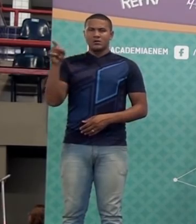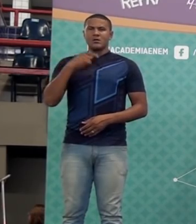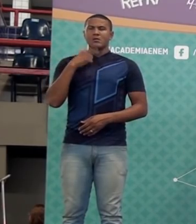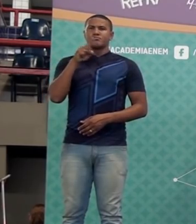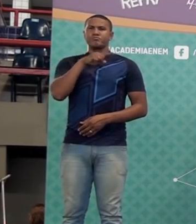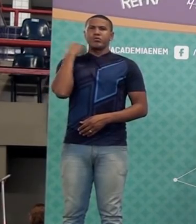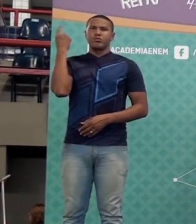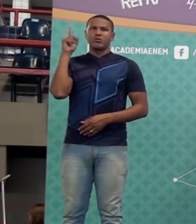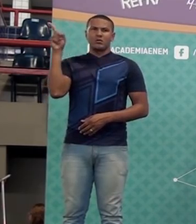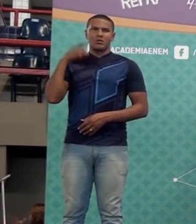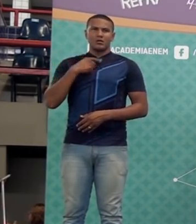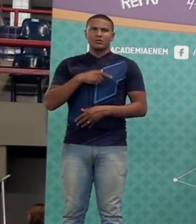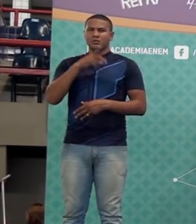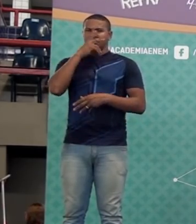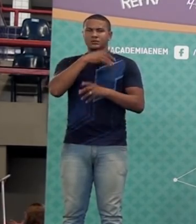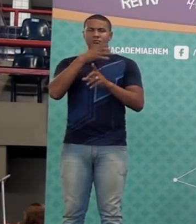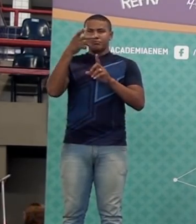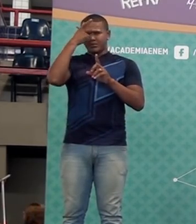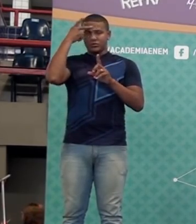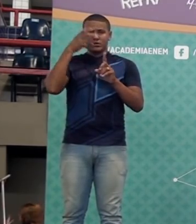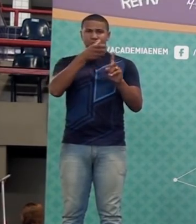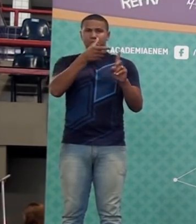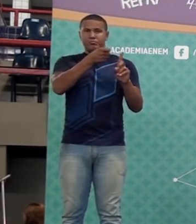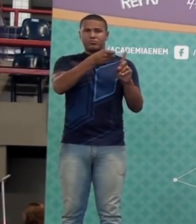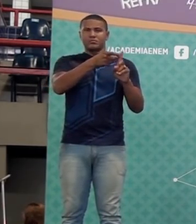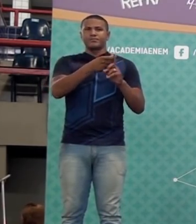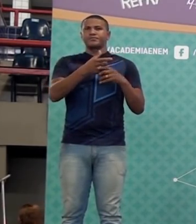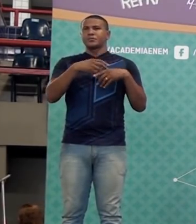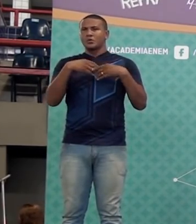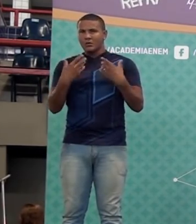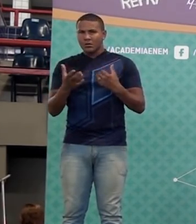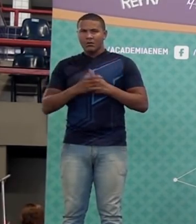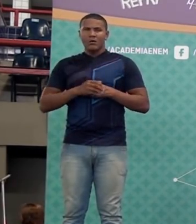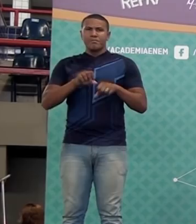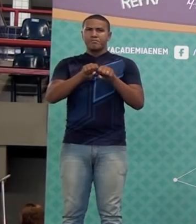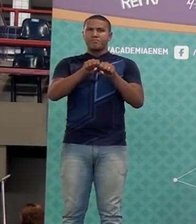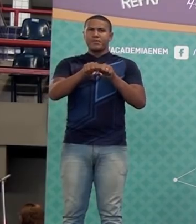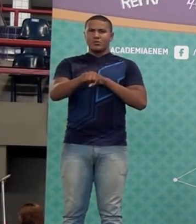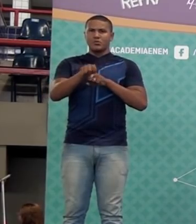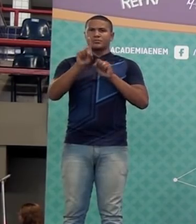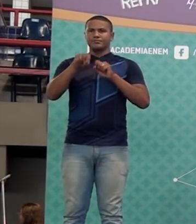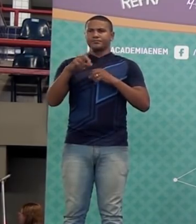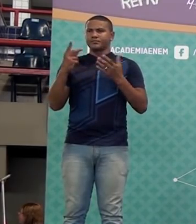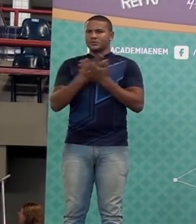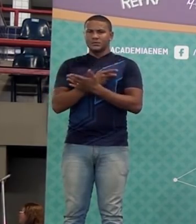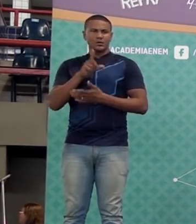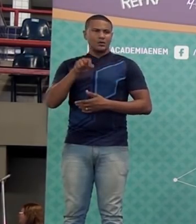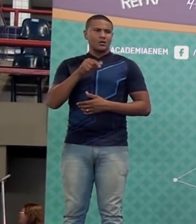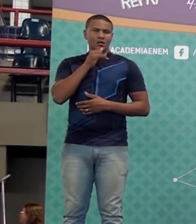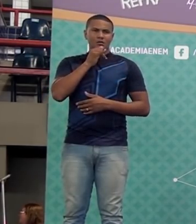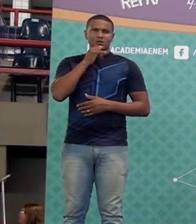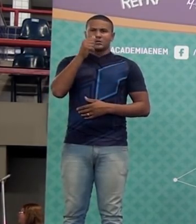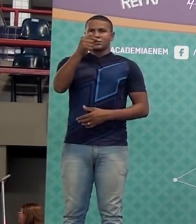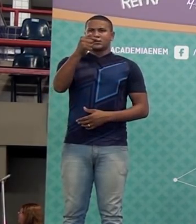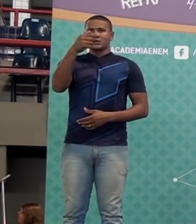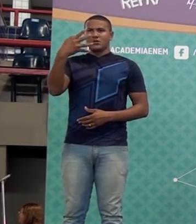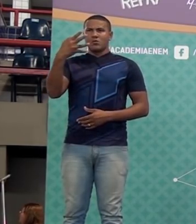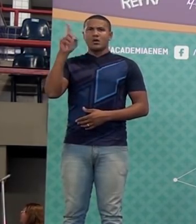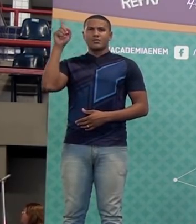que derrubou Salvador Allende. 64, golpe militar no Brasil, que derrubou João